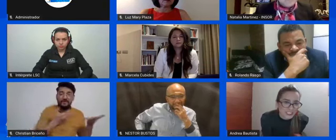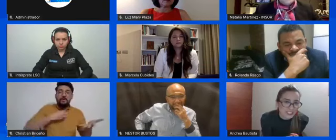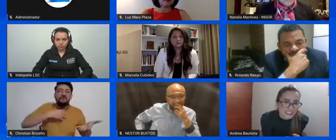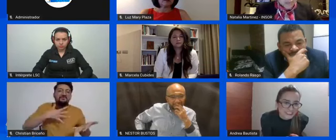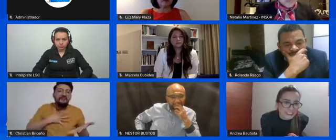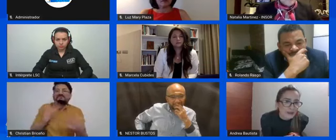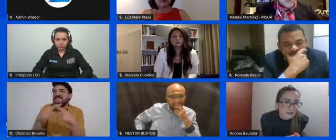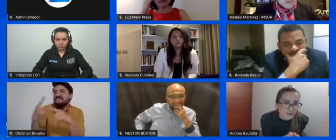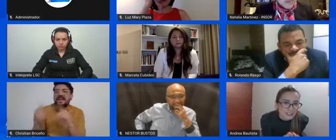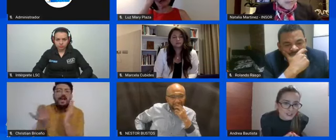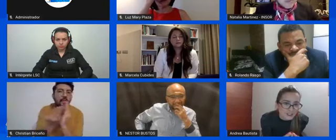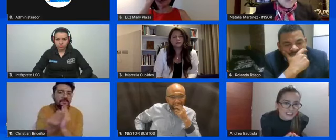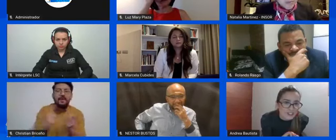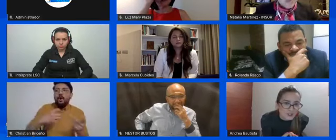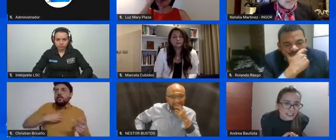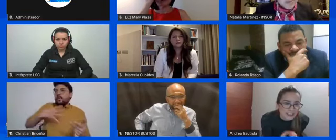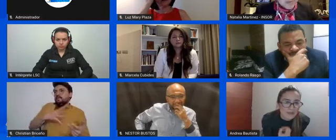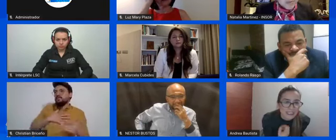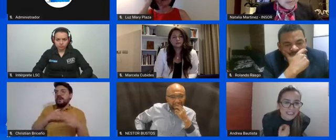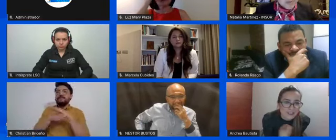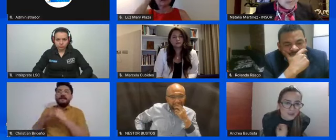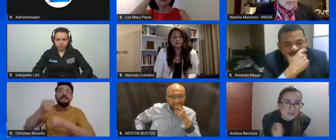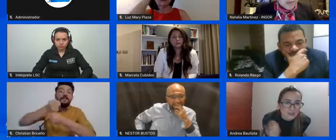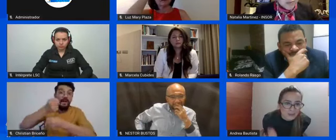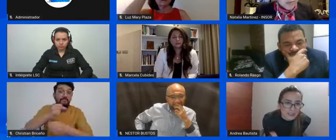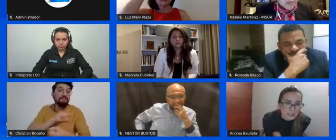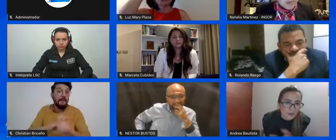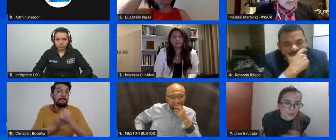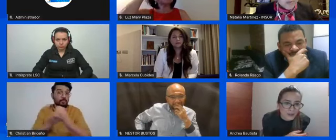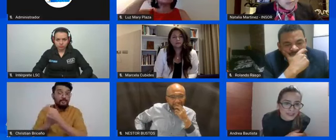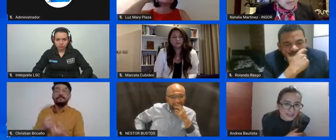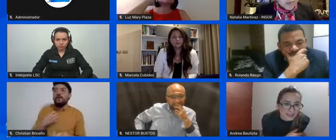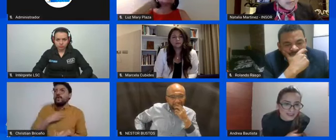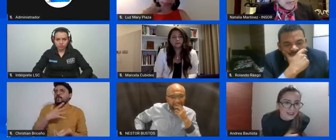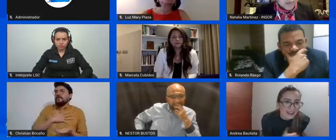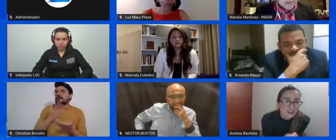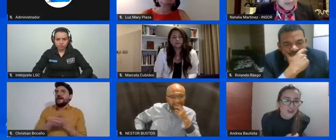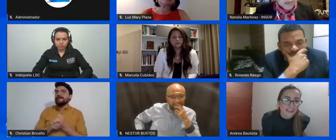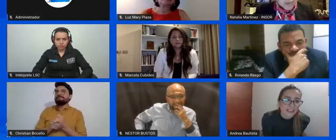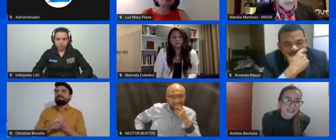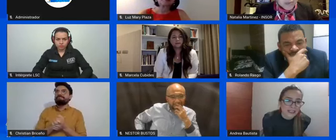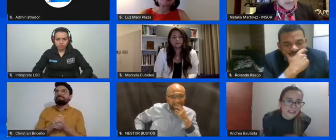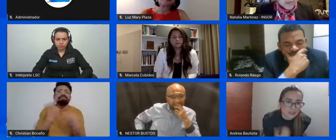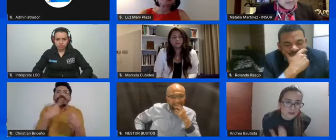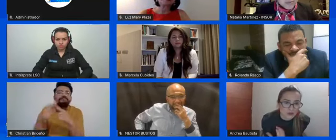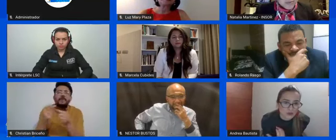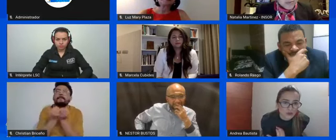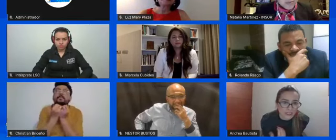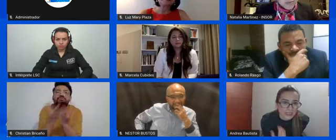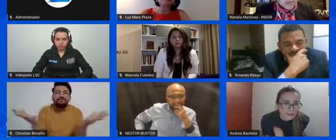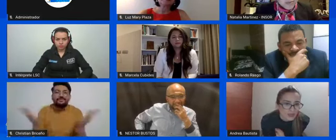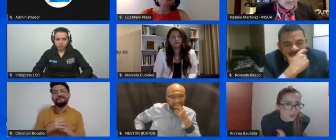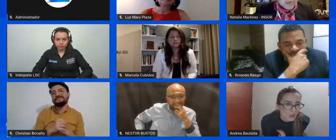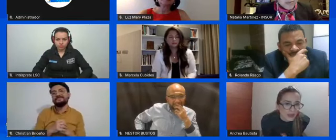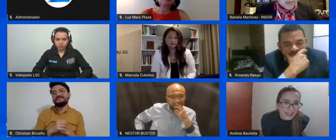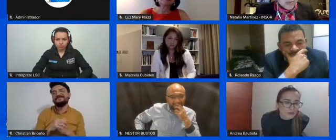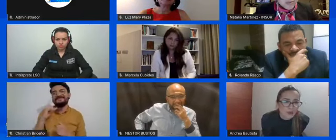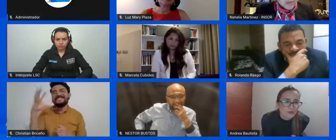¿no? Donde yo he recibido información del INSOR y también de eso mismo también he podido brindar, ¿no? En el